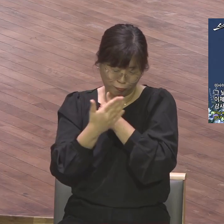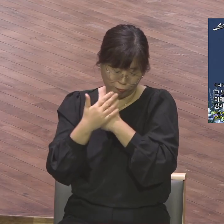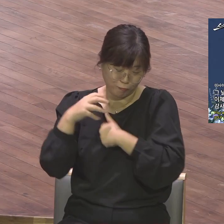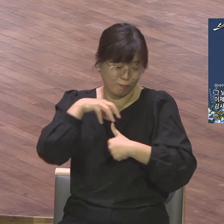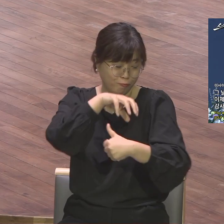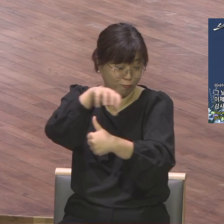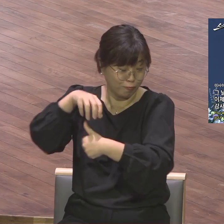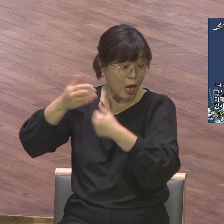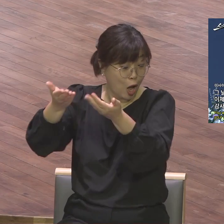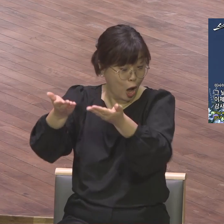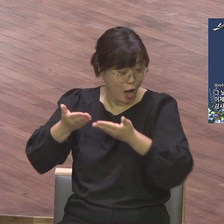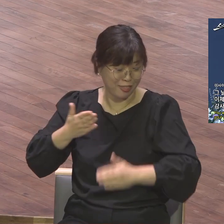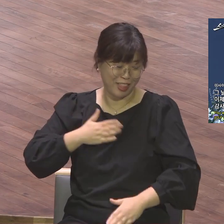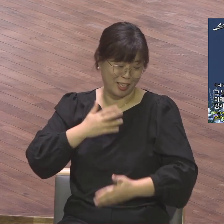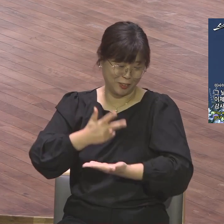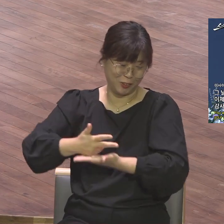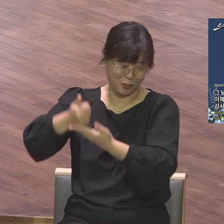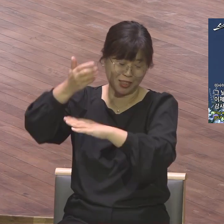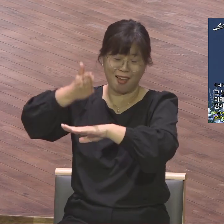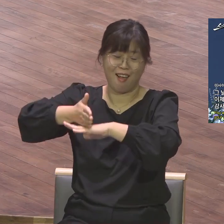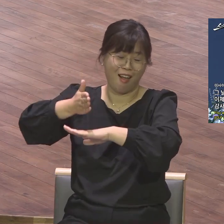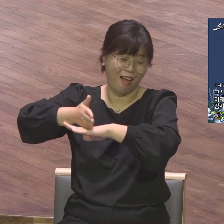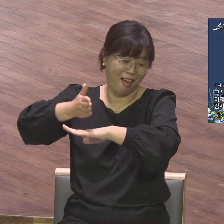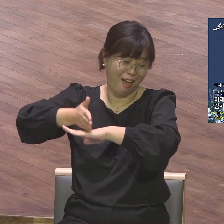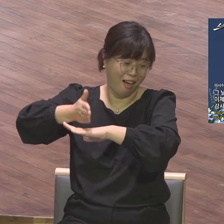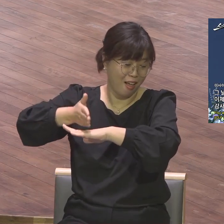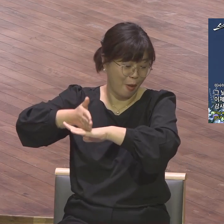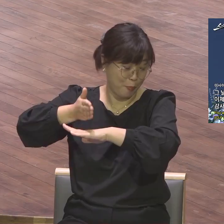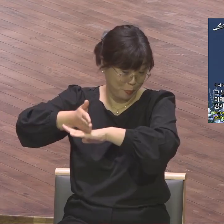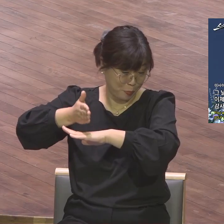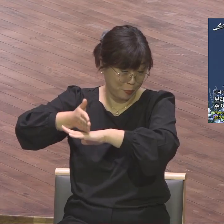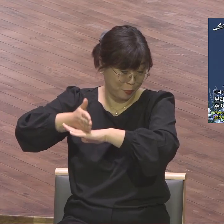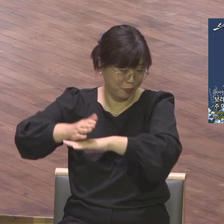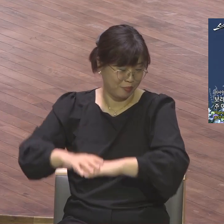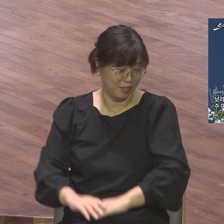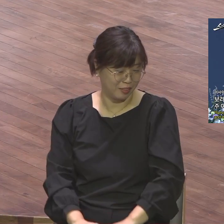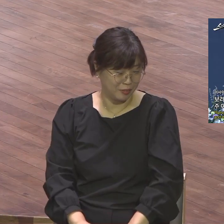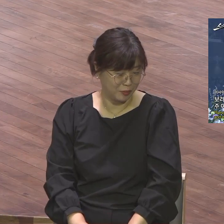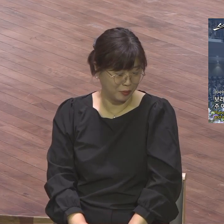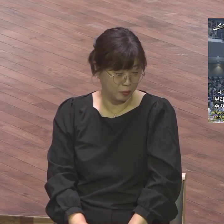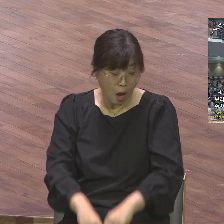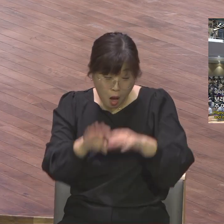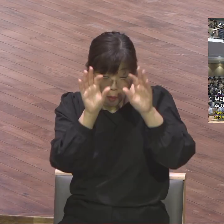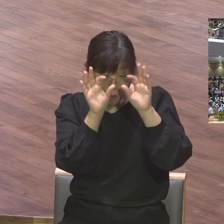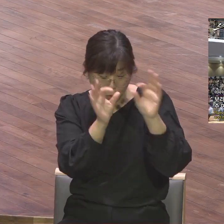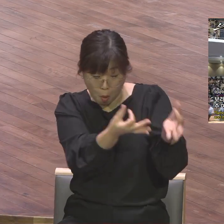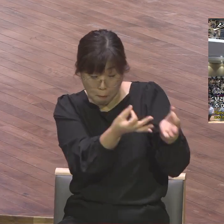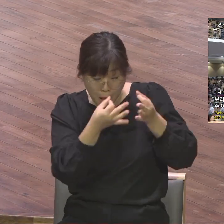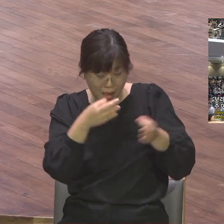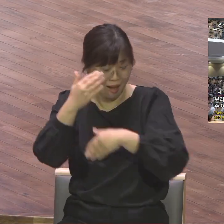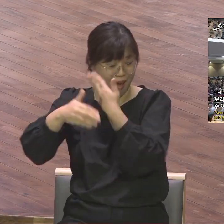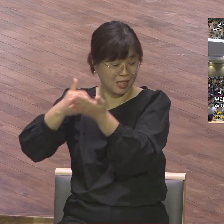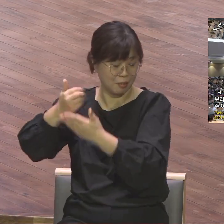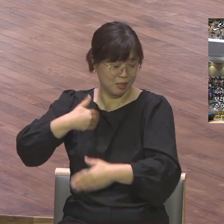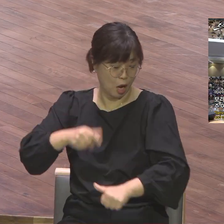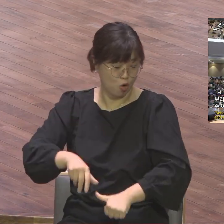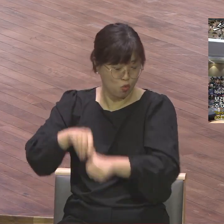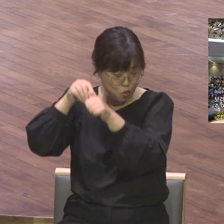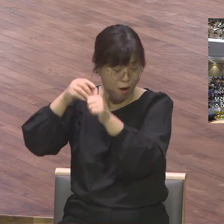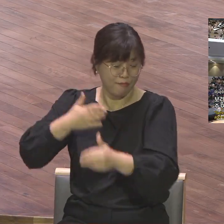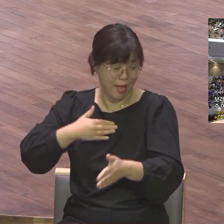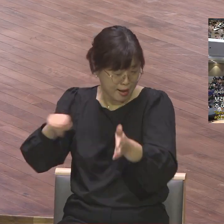나를 아니하시오니 내가 주께 감사하겠나이다 할 것이니라. 보라 하나님은 나의